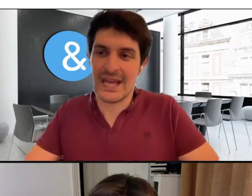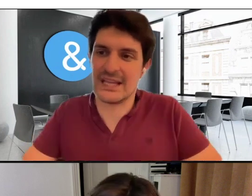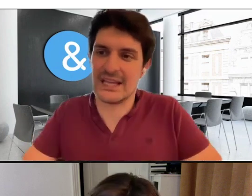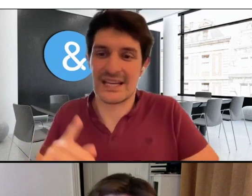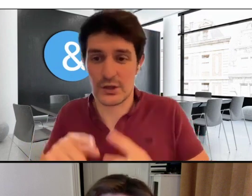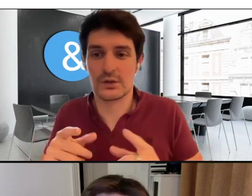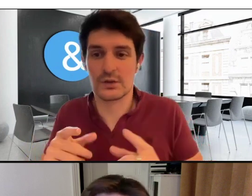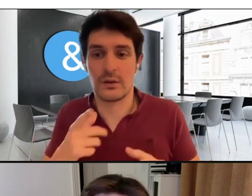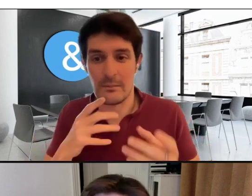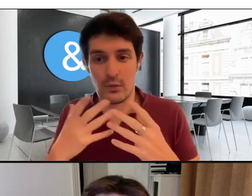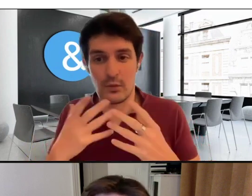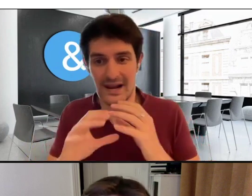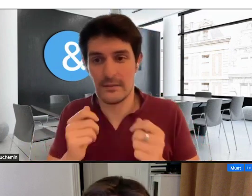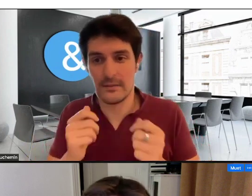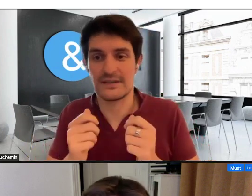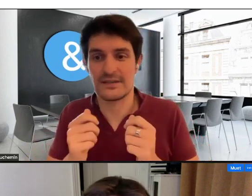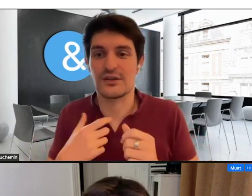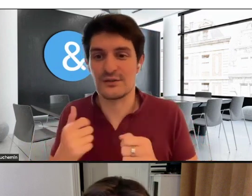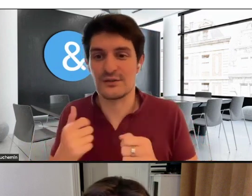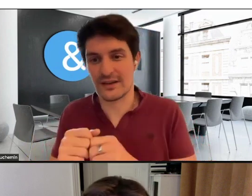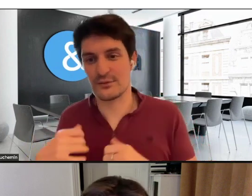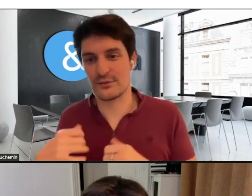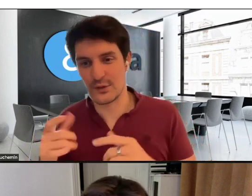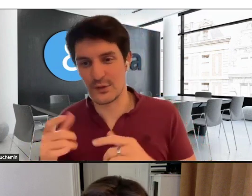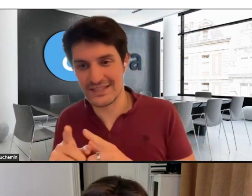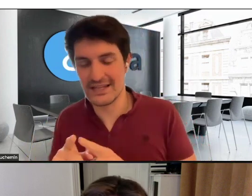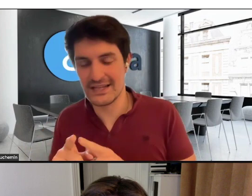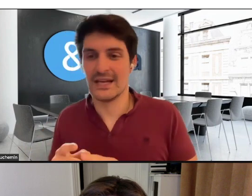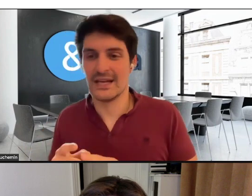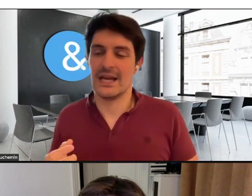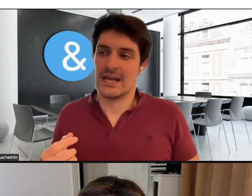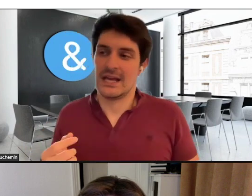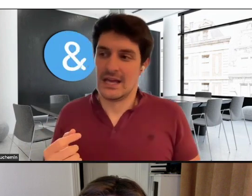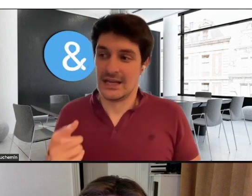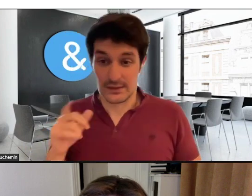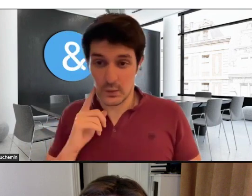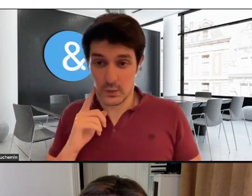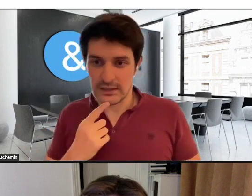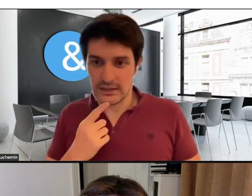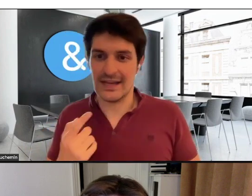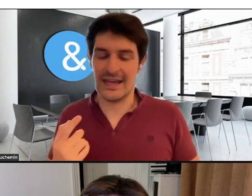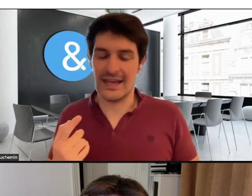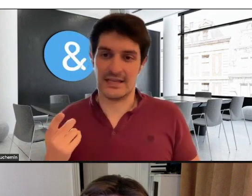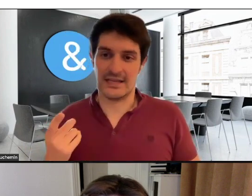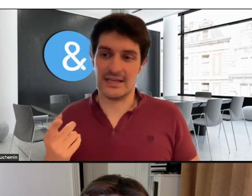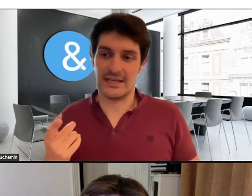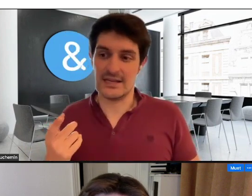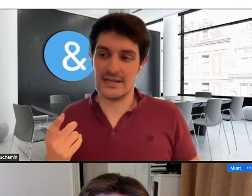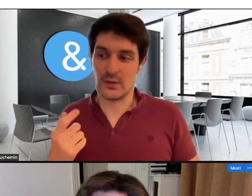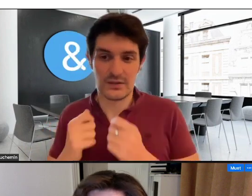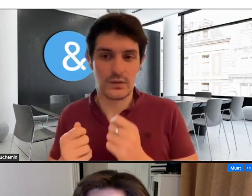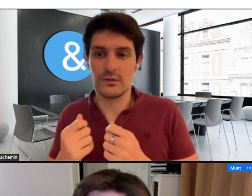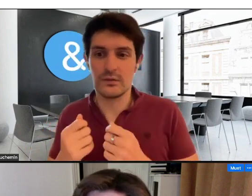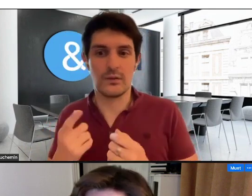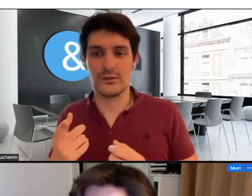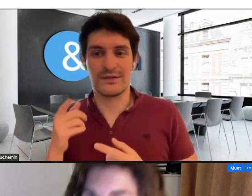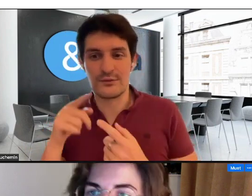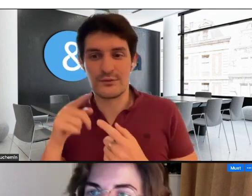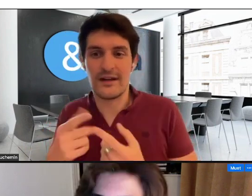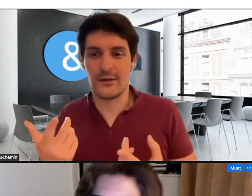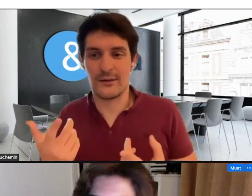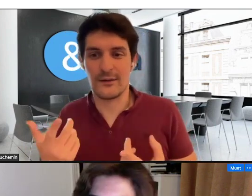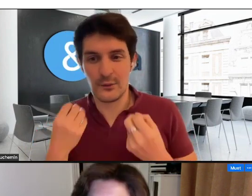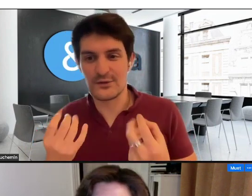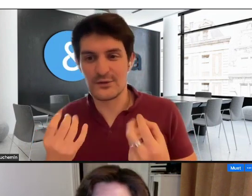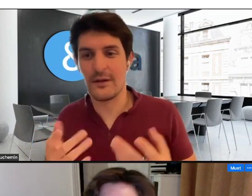c'est quelque chose qu'on a beaucoup parlé, parce que j'ai une sœur qui est plus jeune aussi, qui est sourde, et on discute de ces sujets